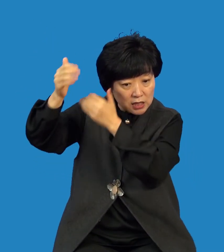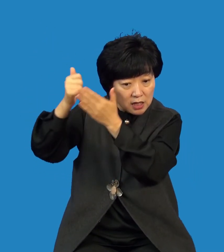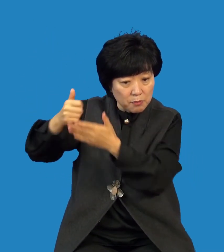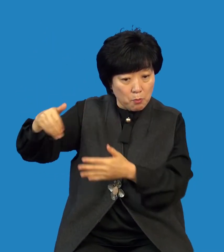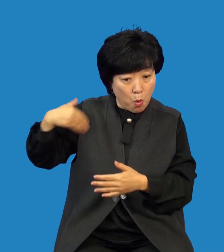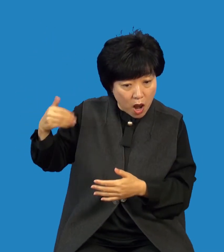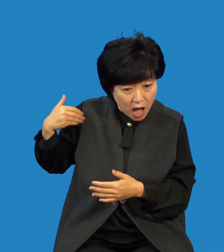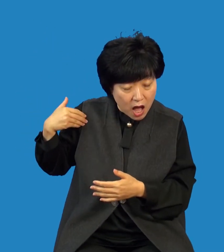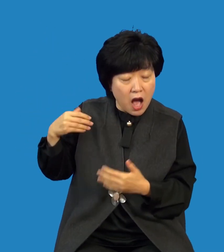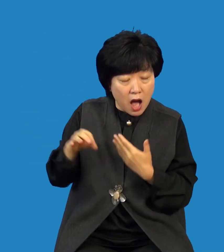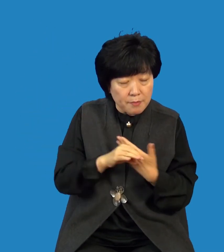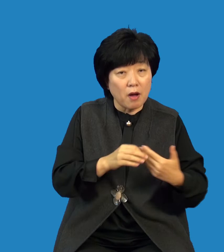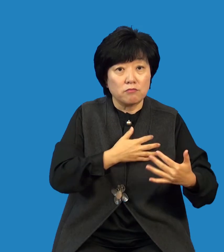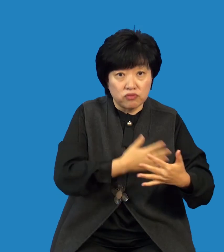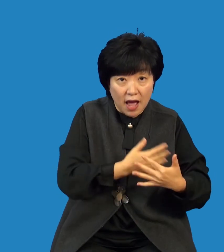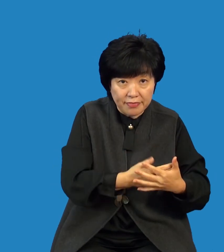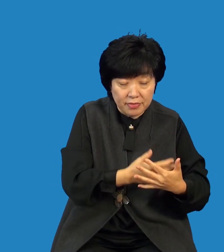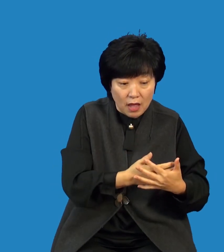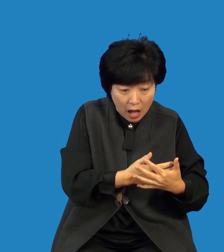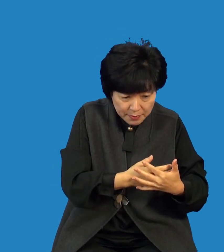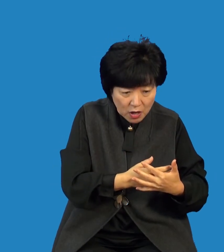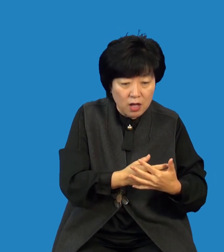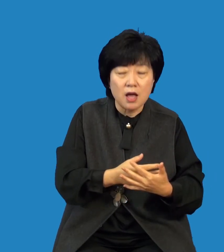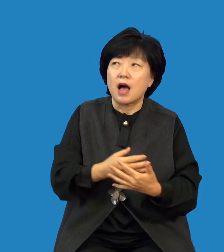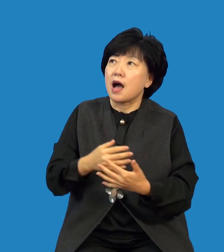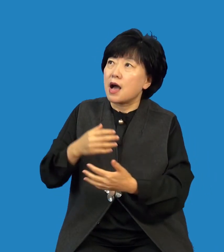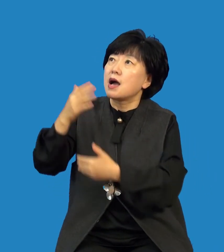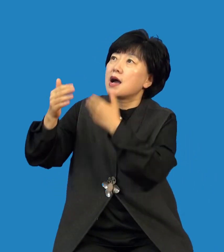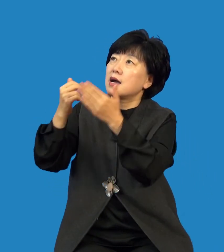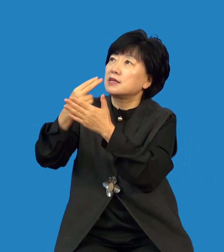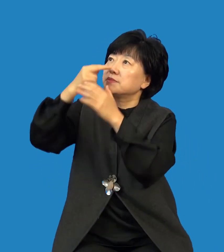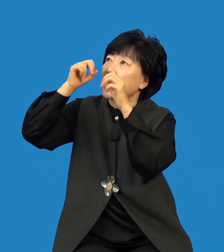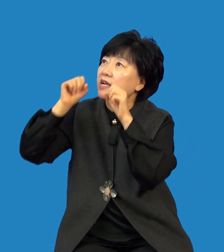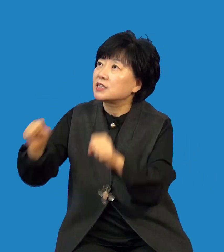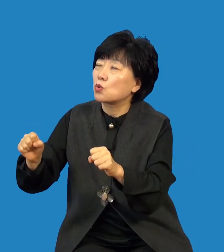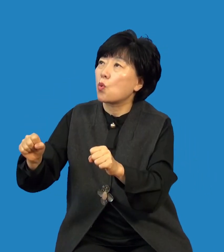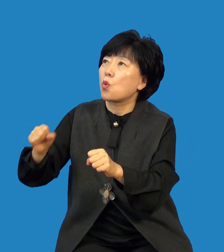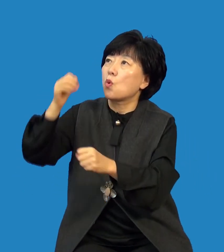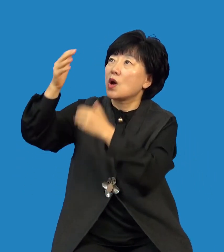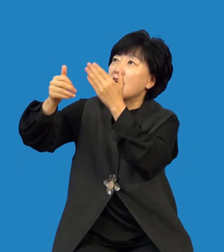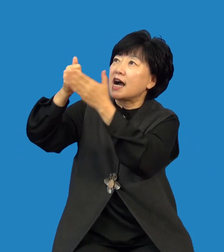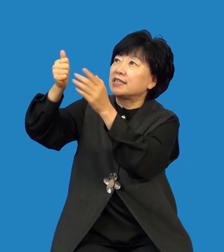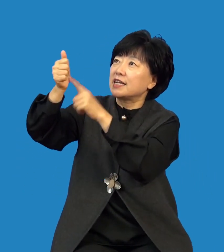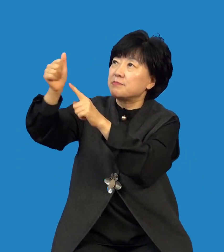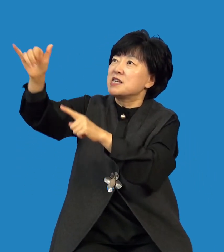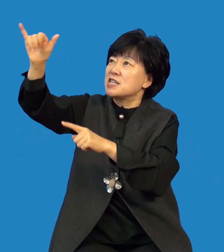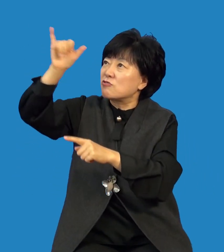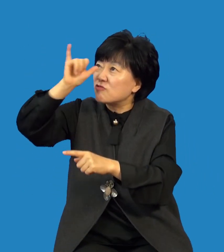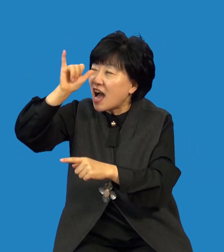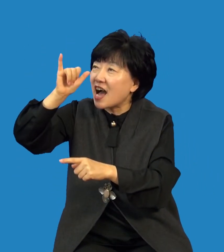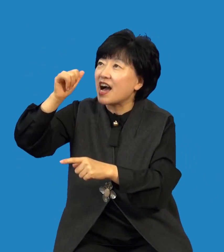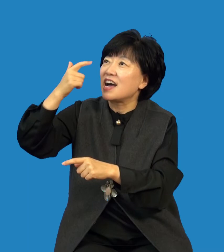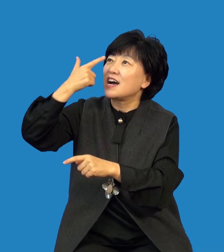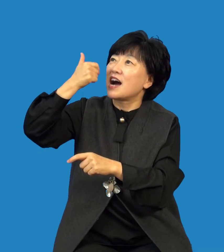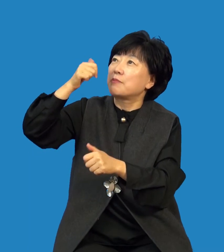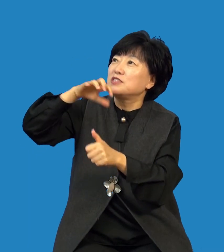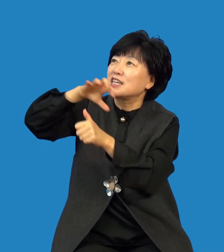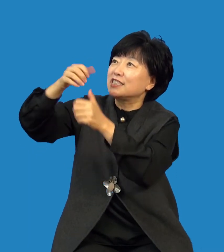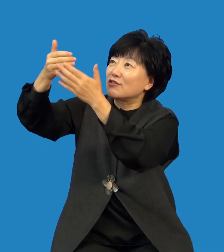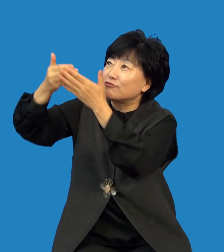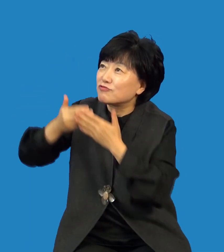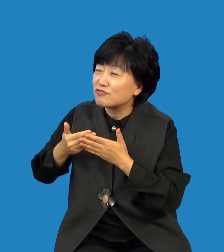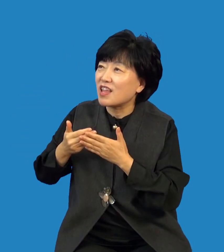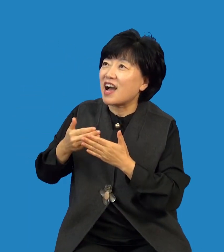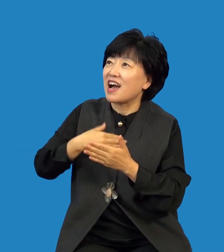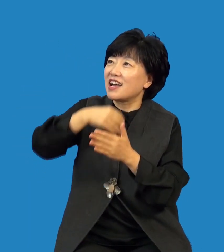믿으면 여전히 불안한 거예요. 그래서 하나님이 정말 살아계시고 그분이 나를 상 주시는 분, 나를 지키시는 분, 내 인생을 풍성하게 하시는